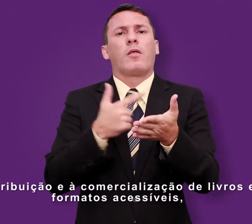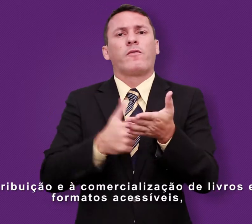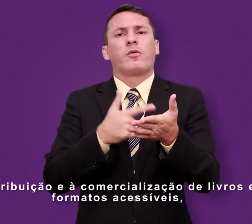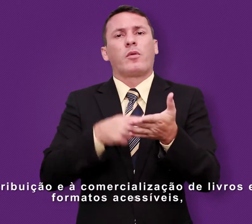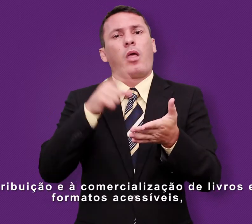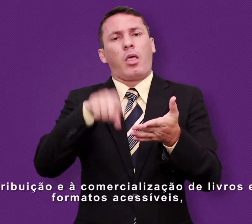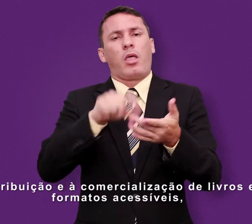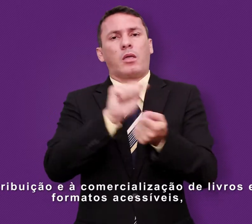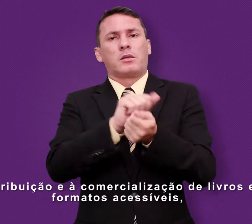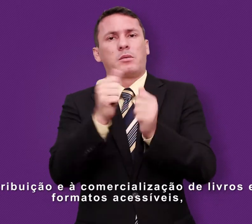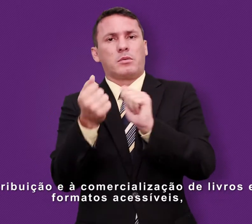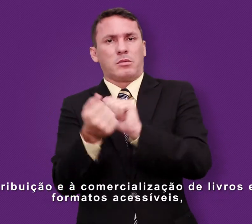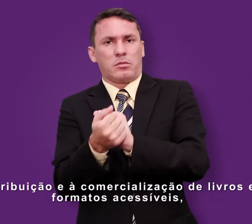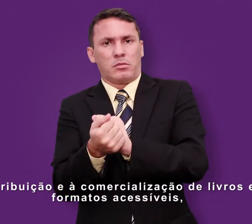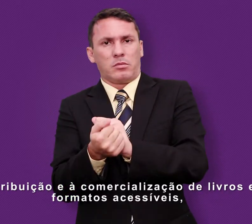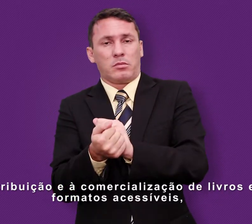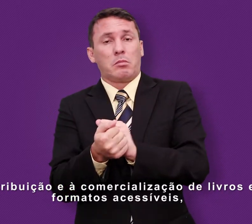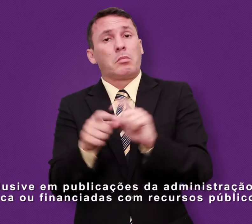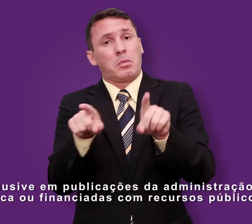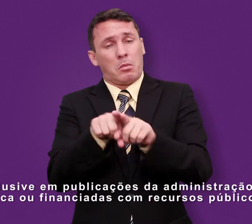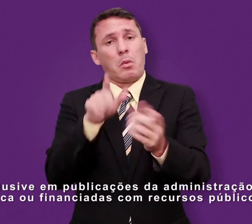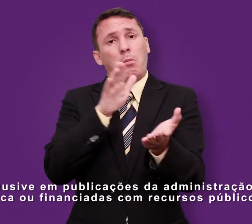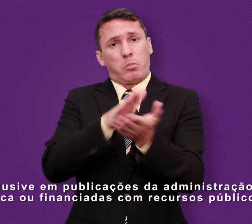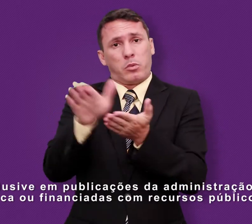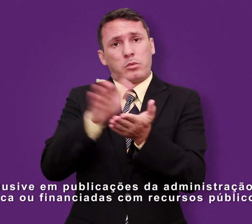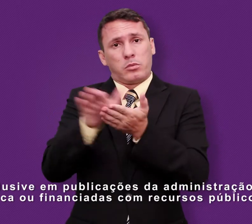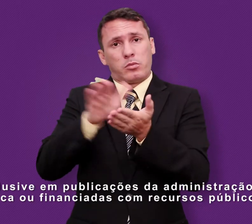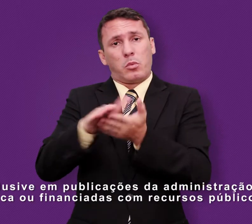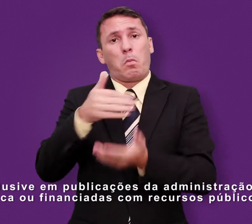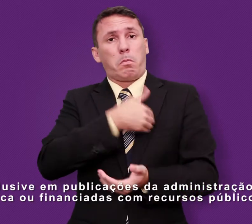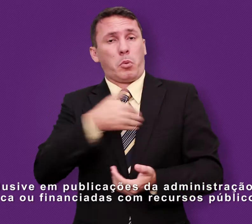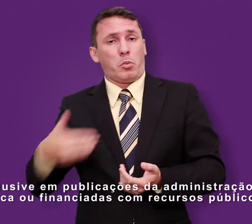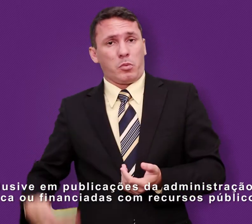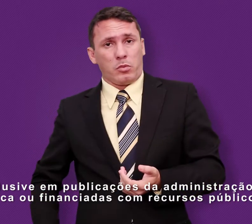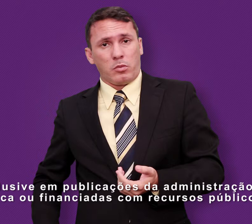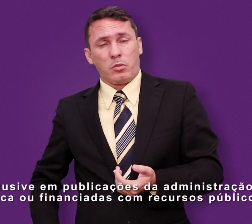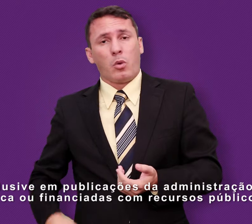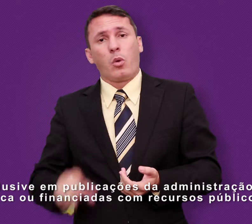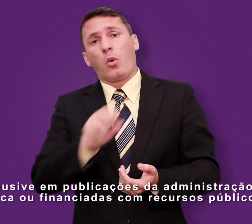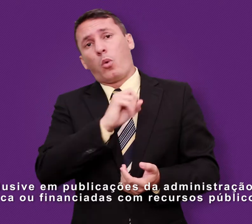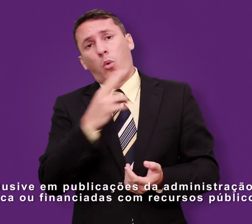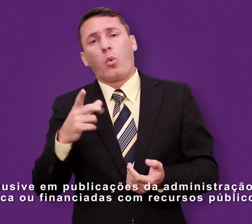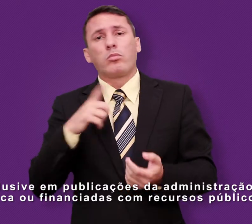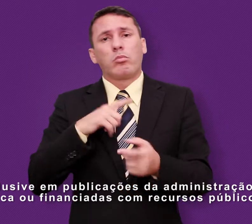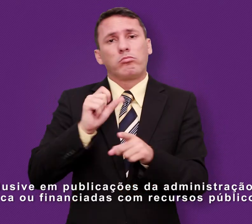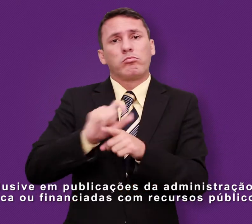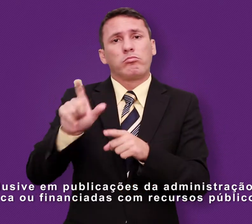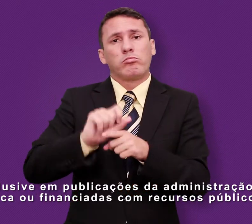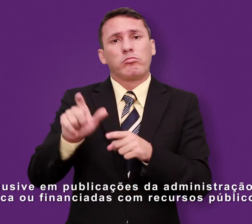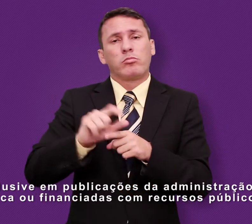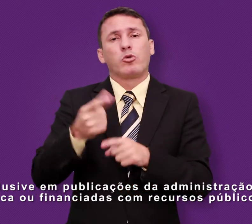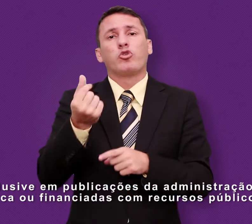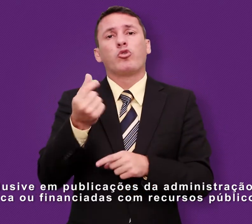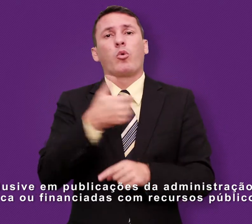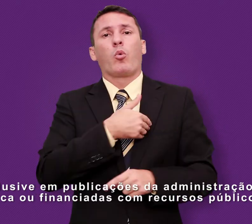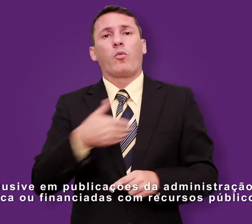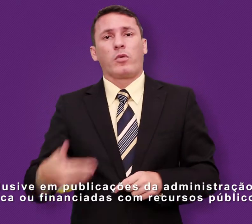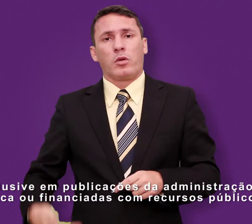de livros em formatos acessíveis, inclusive em publicações da administração pública ou financiadas com